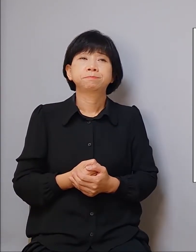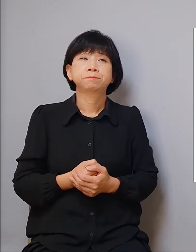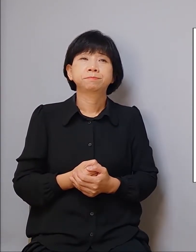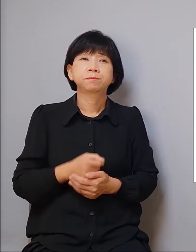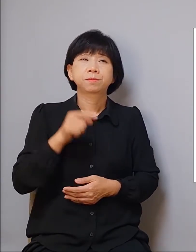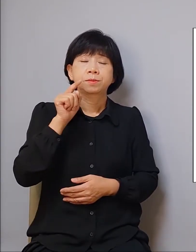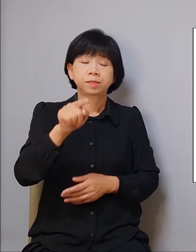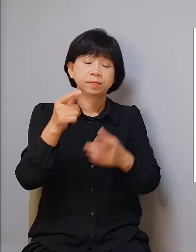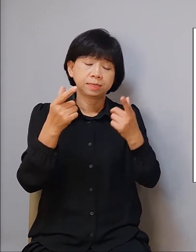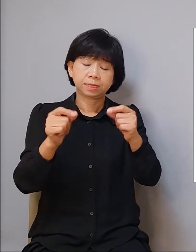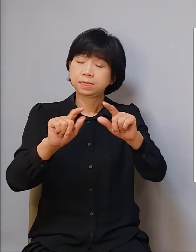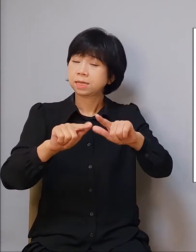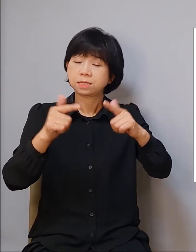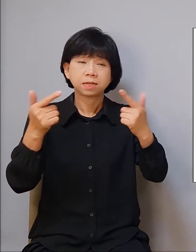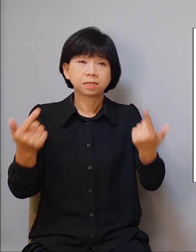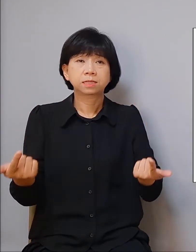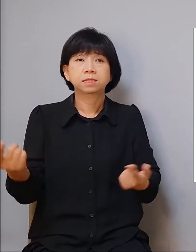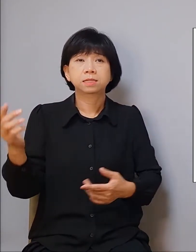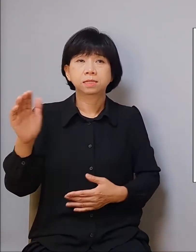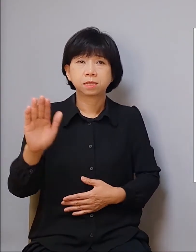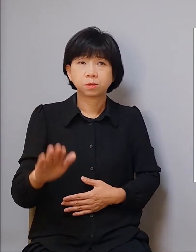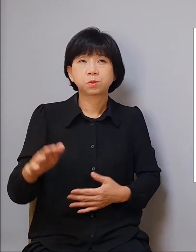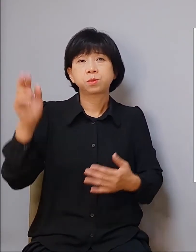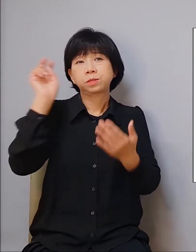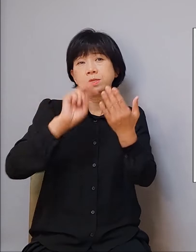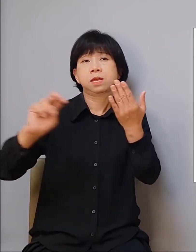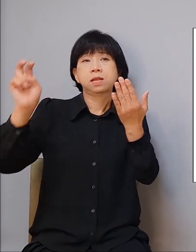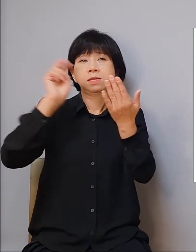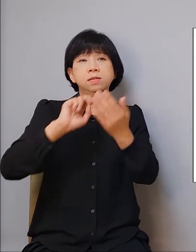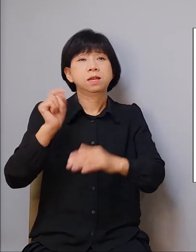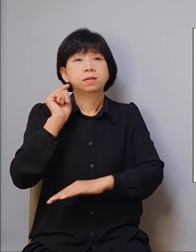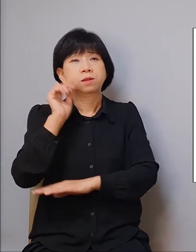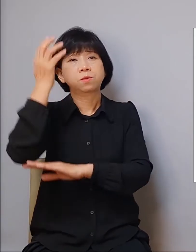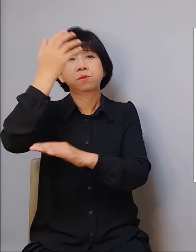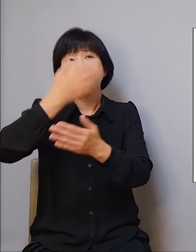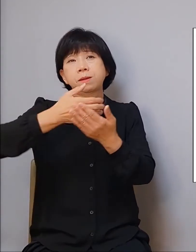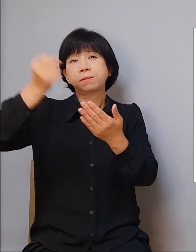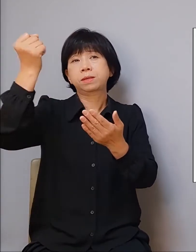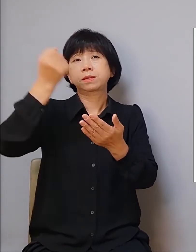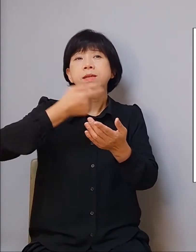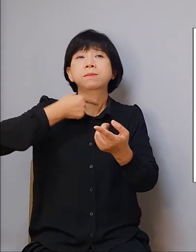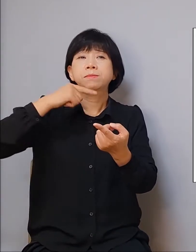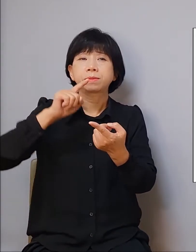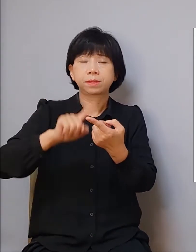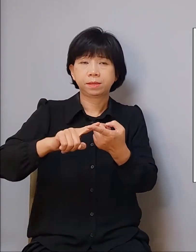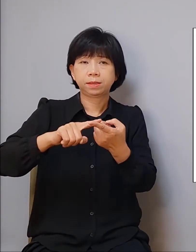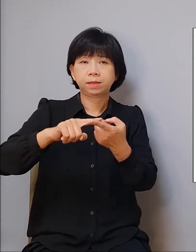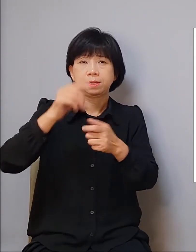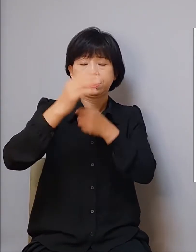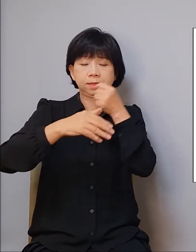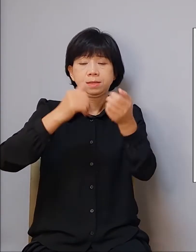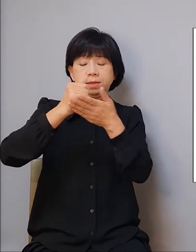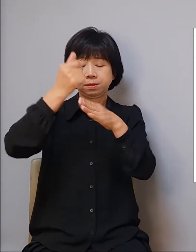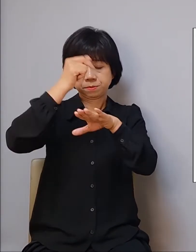그리 아니하실지라도 찬양과 영광받기 합당하신 하나님을 예배하는